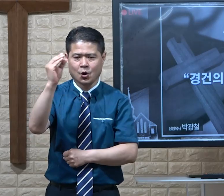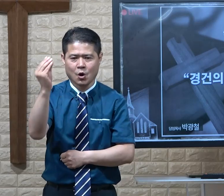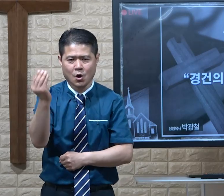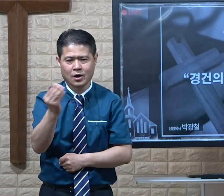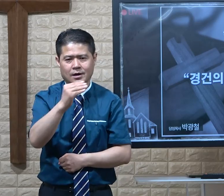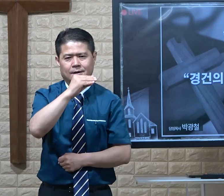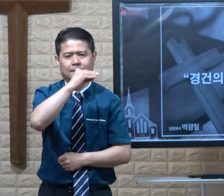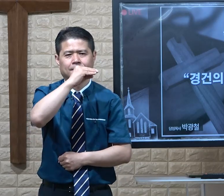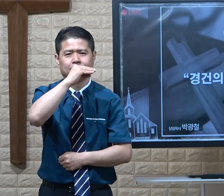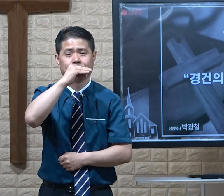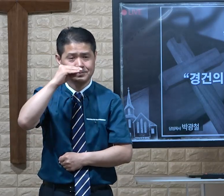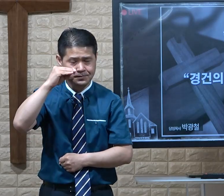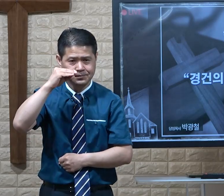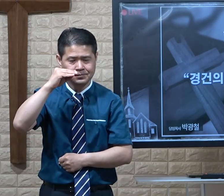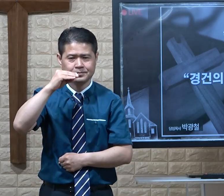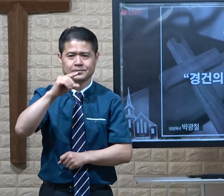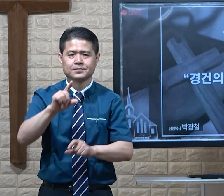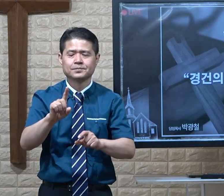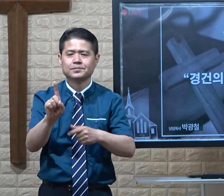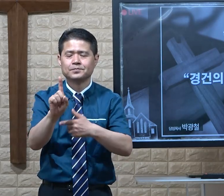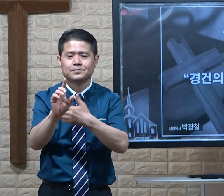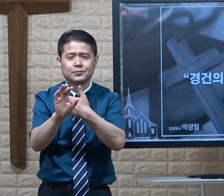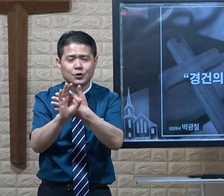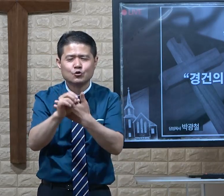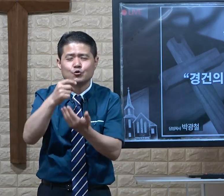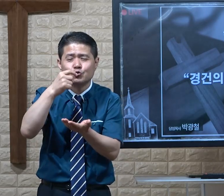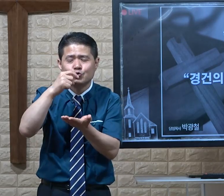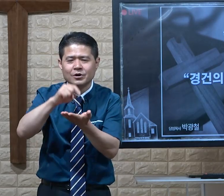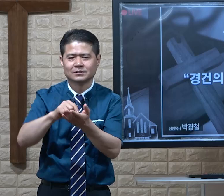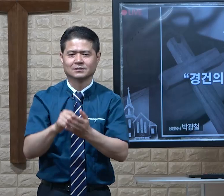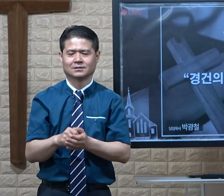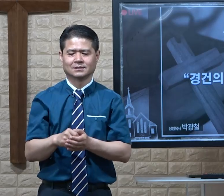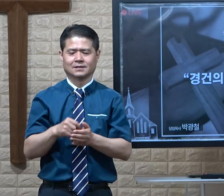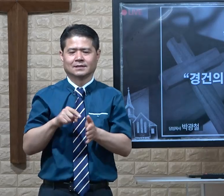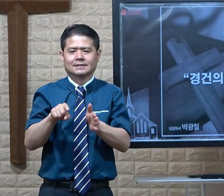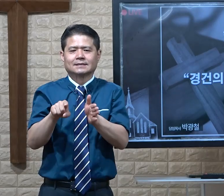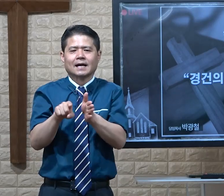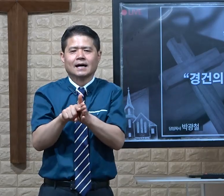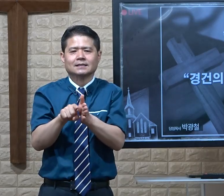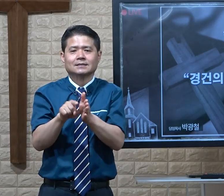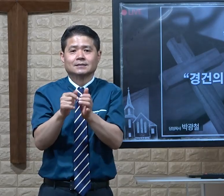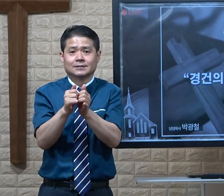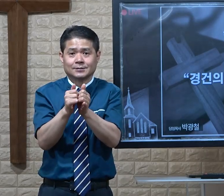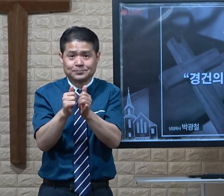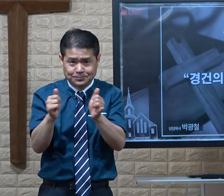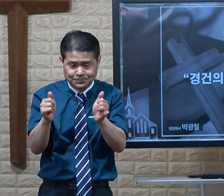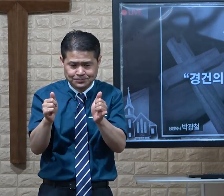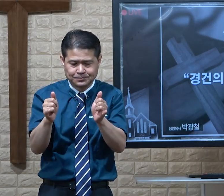경건이라는 의미는 바로 이 거룩한 삶입니다. 쉽게 말하자면